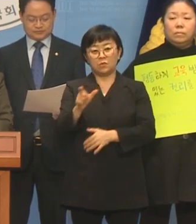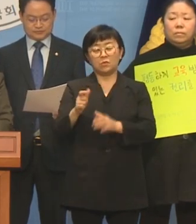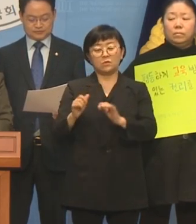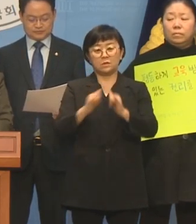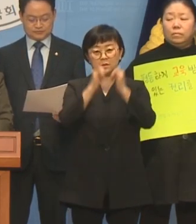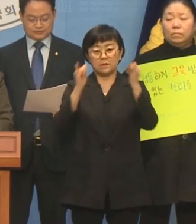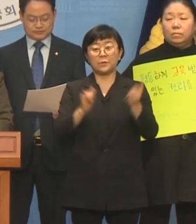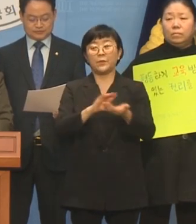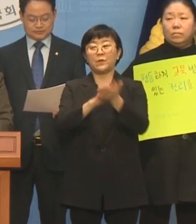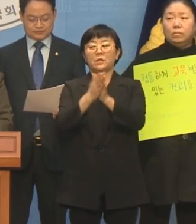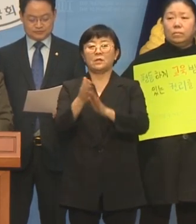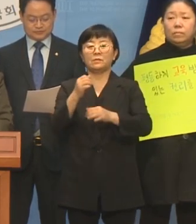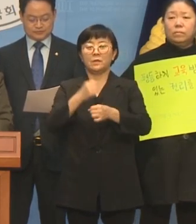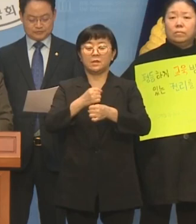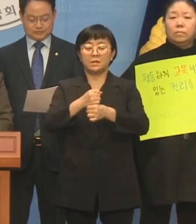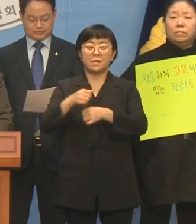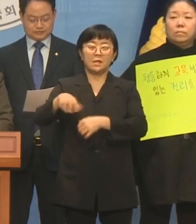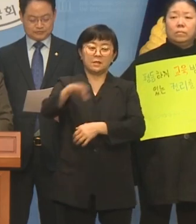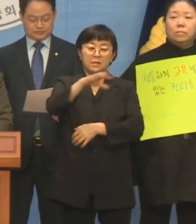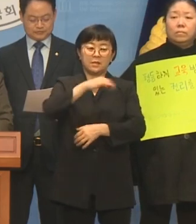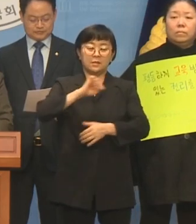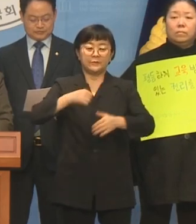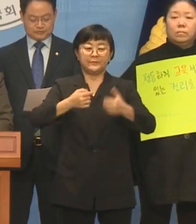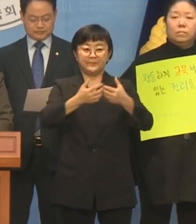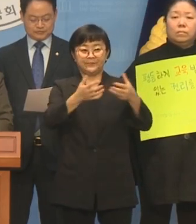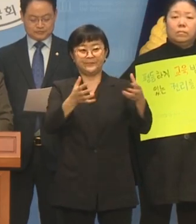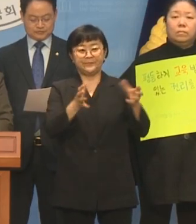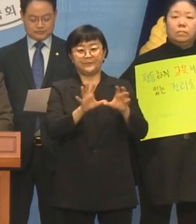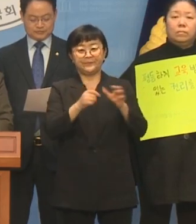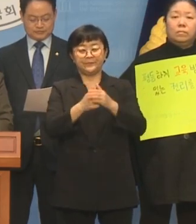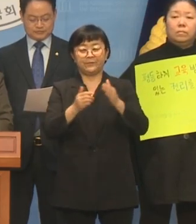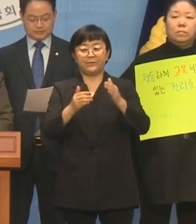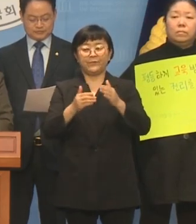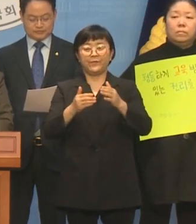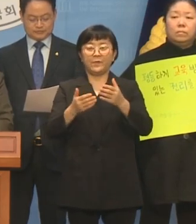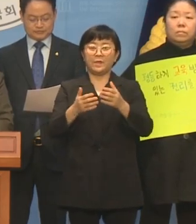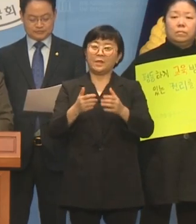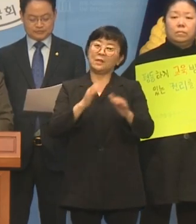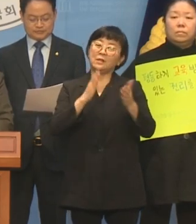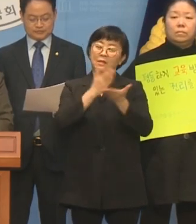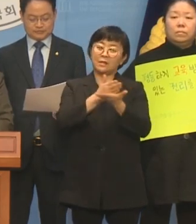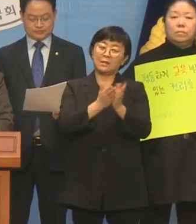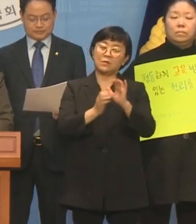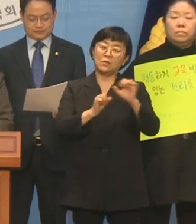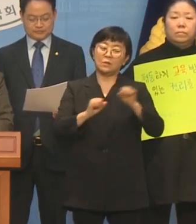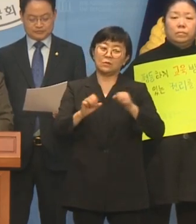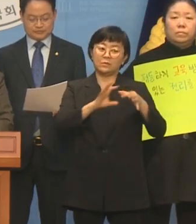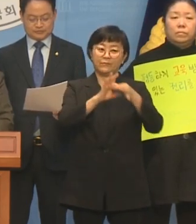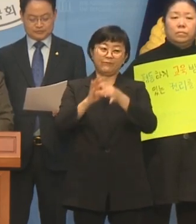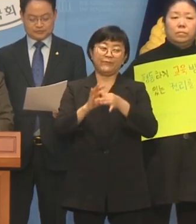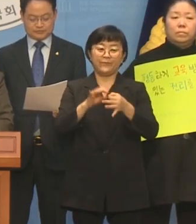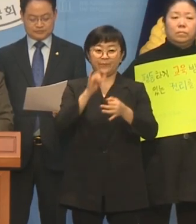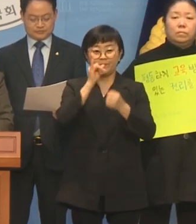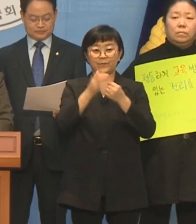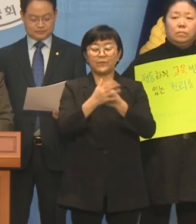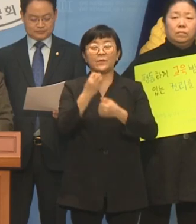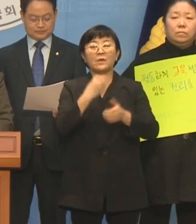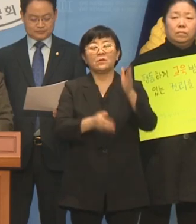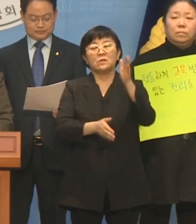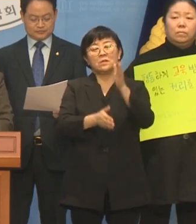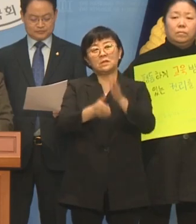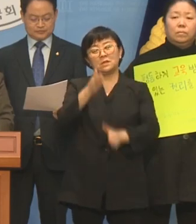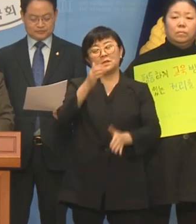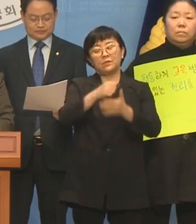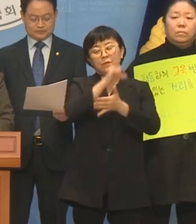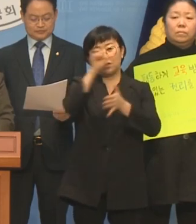변화를 만들어가며 각 지역 자조 모임과 기관 및 단체들의 다양한 활동들로 연결한 결과 서울시 경계선